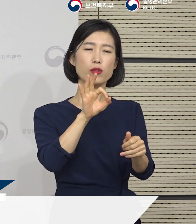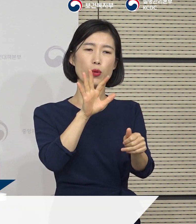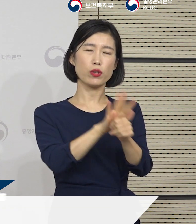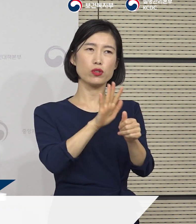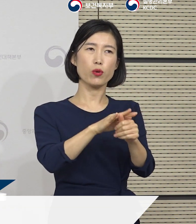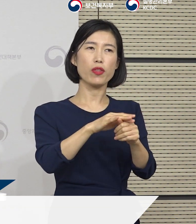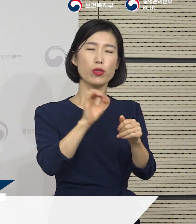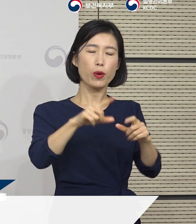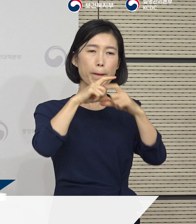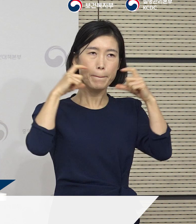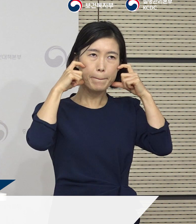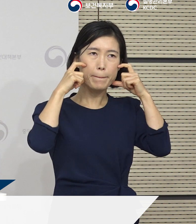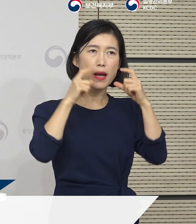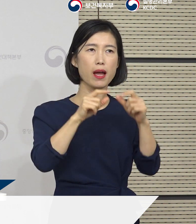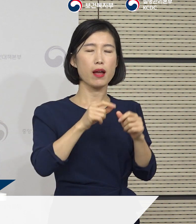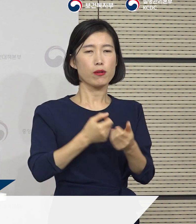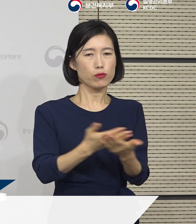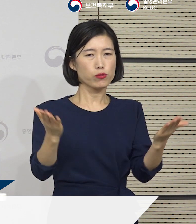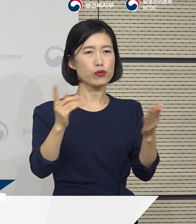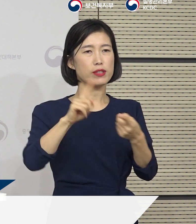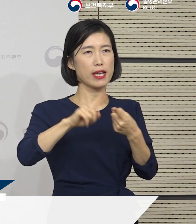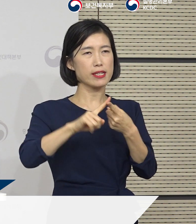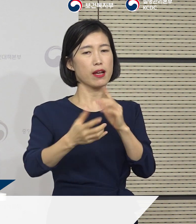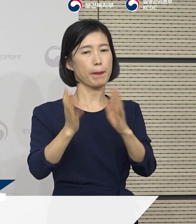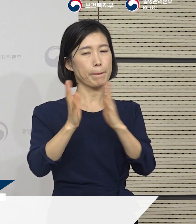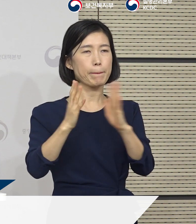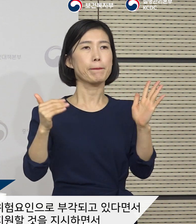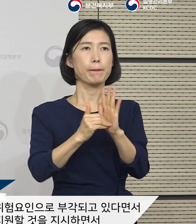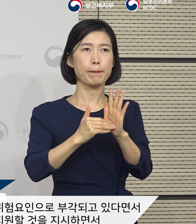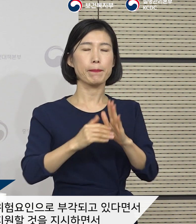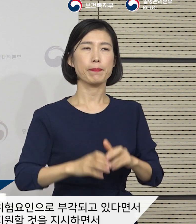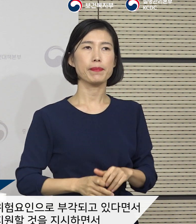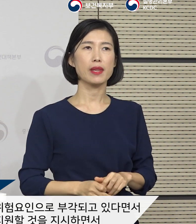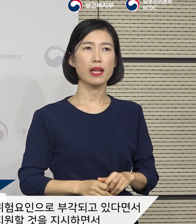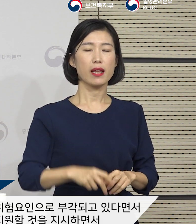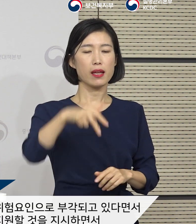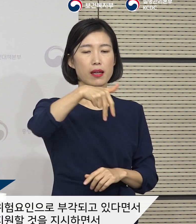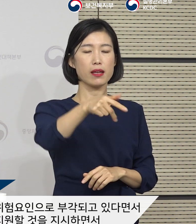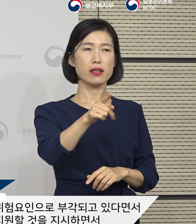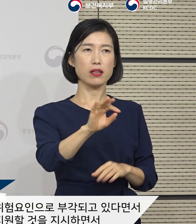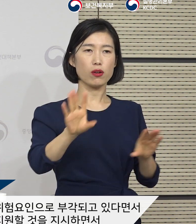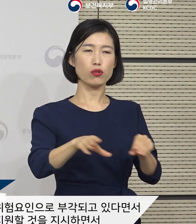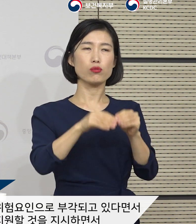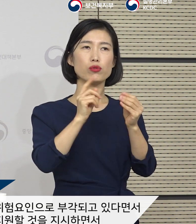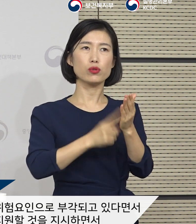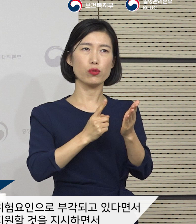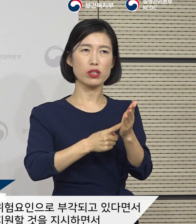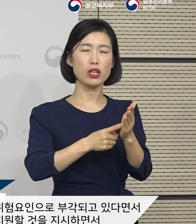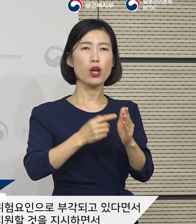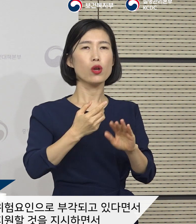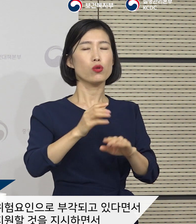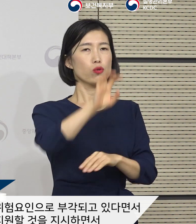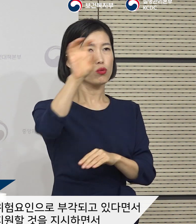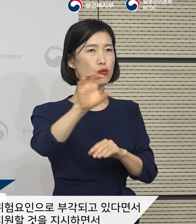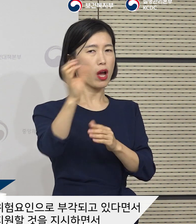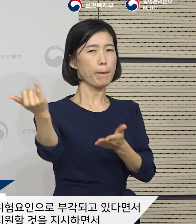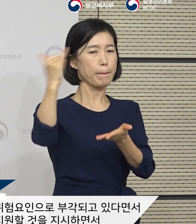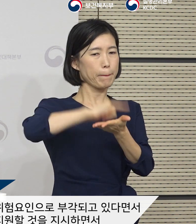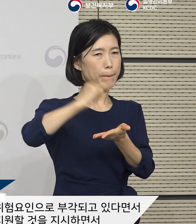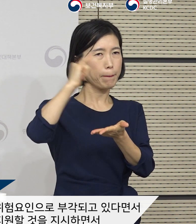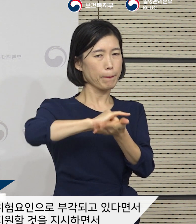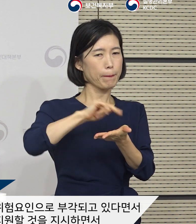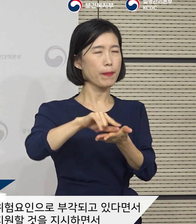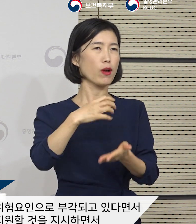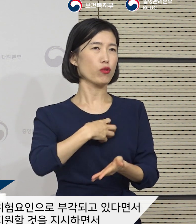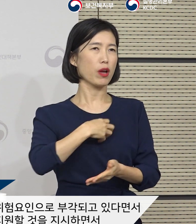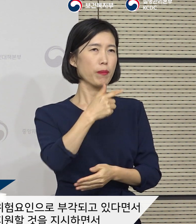마스크 수급 동향 등을 보고받고 논의하였습니다. 정세균 총리는 유럽 등 해외로부터 재유입이 주요